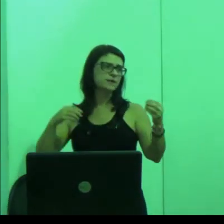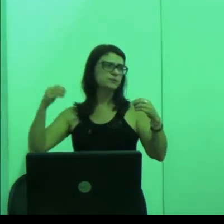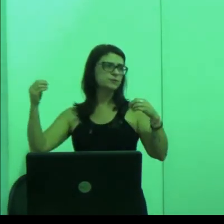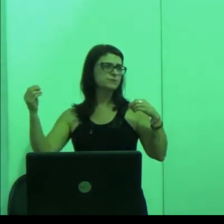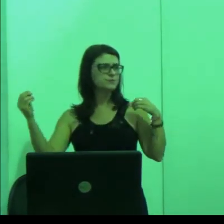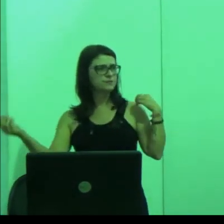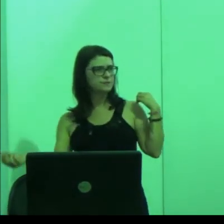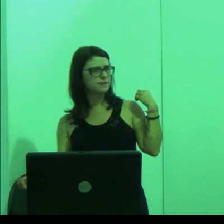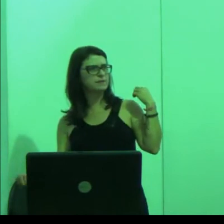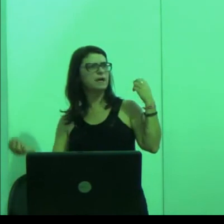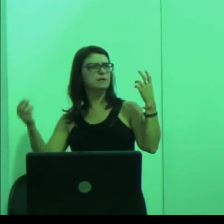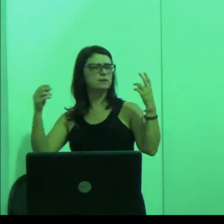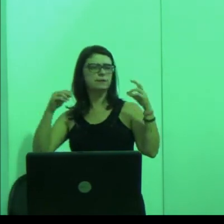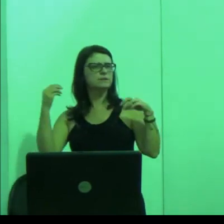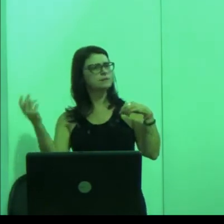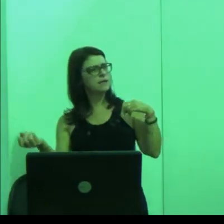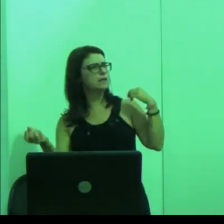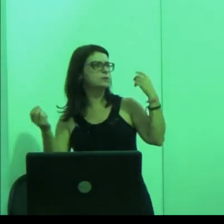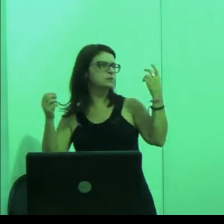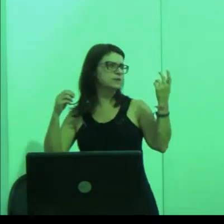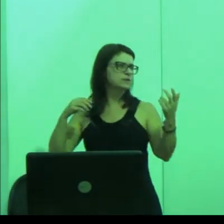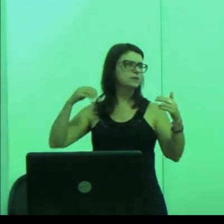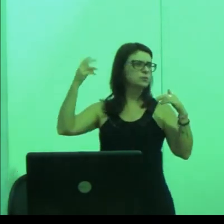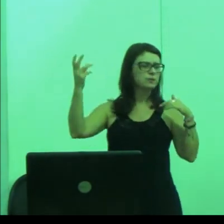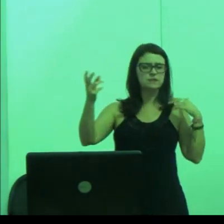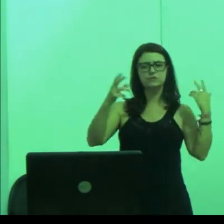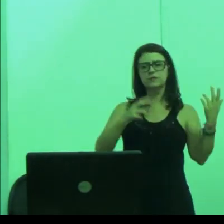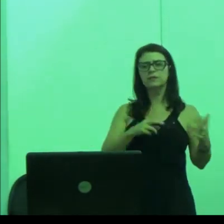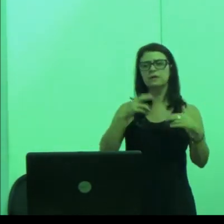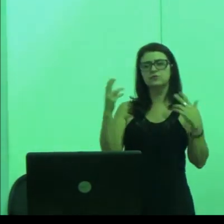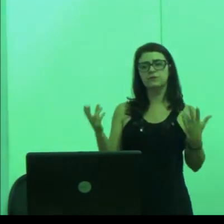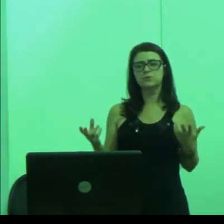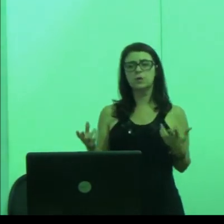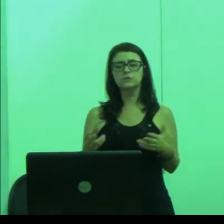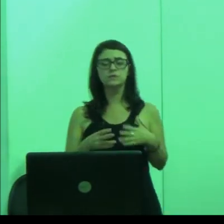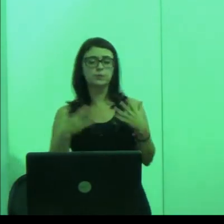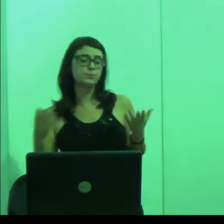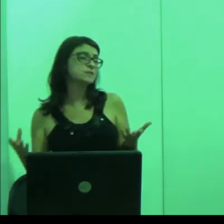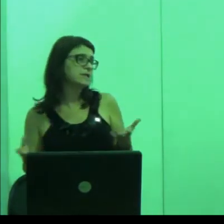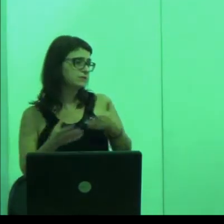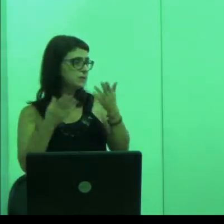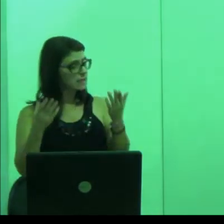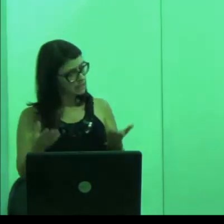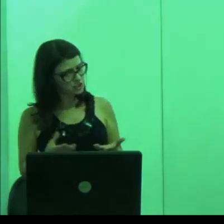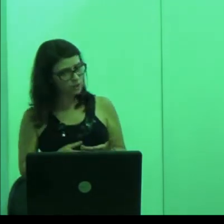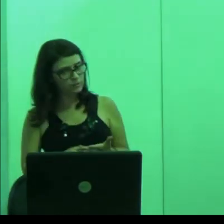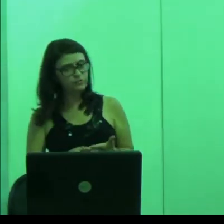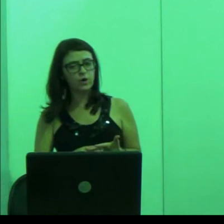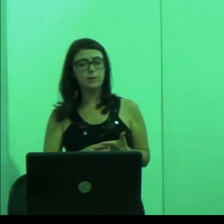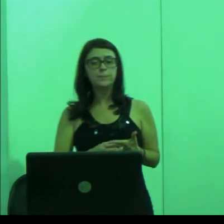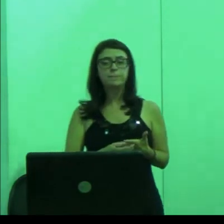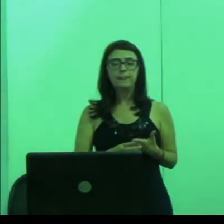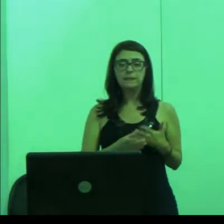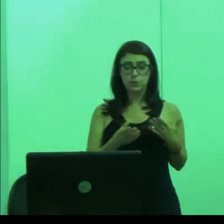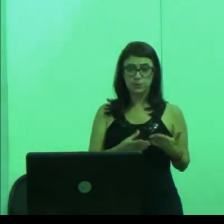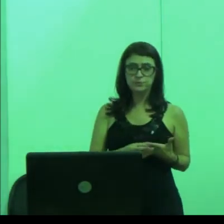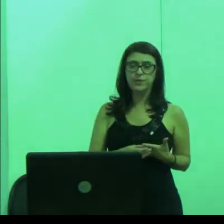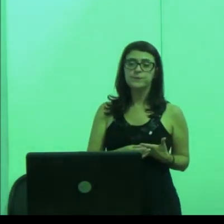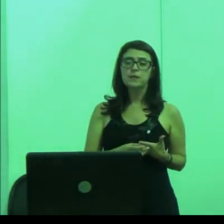acento, sem itálico, em itálico, sem acento, com acento, sem itálico, de vários modos, então eu precisava achar uma forma. Eu perguntei.